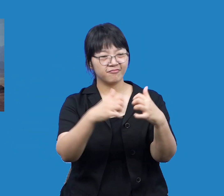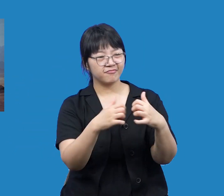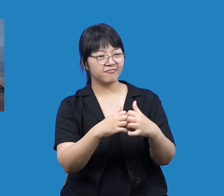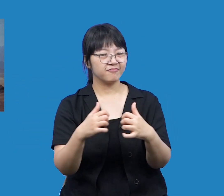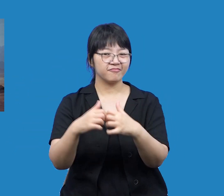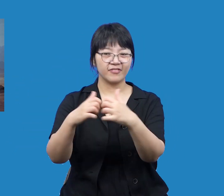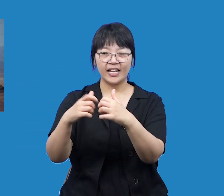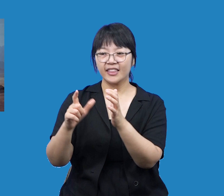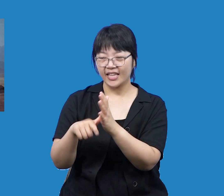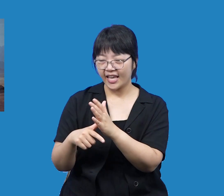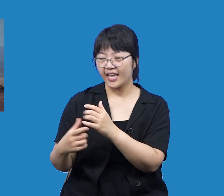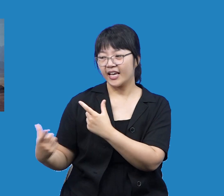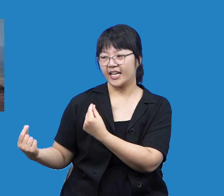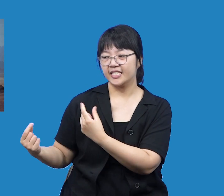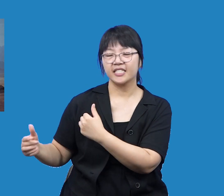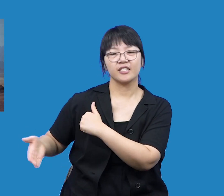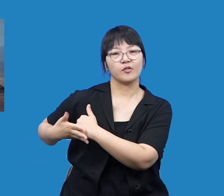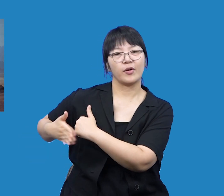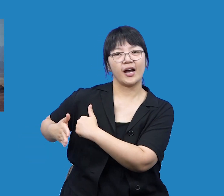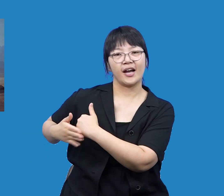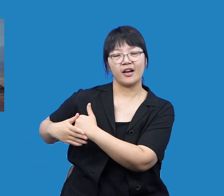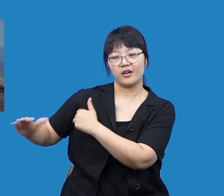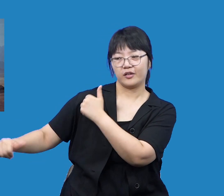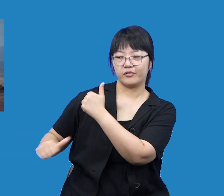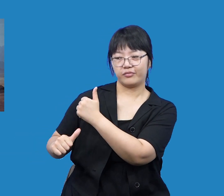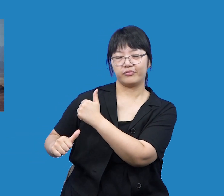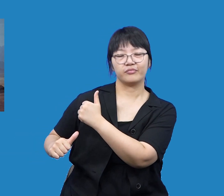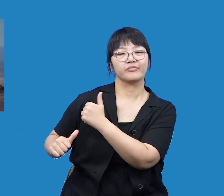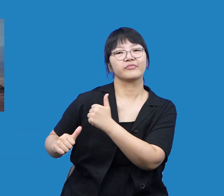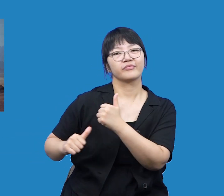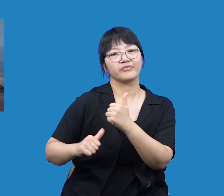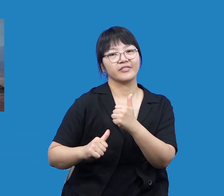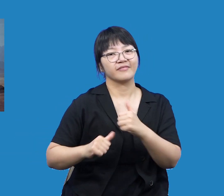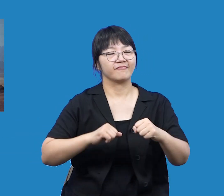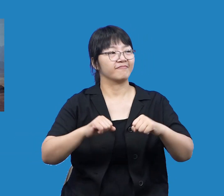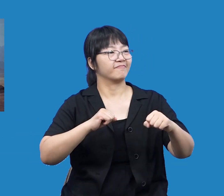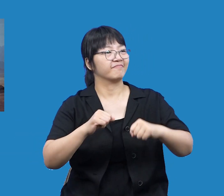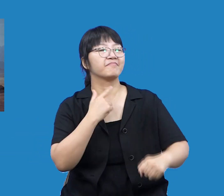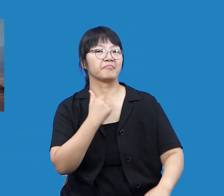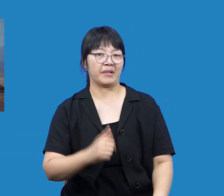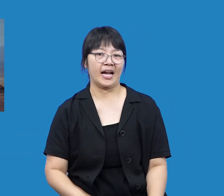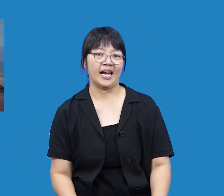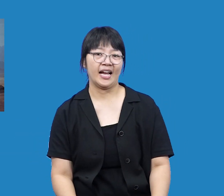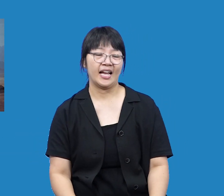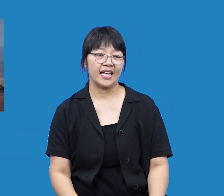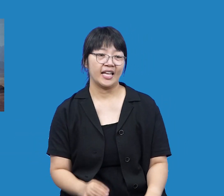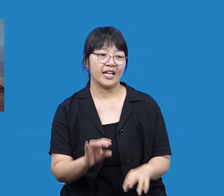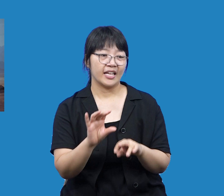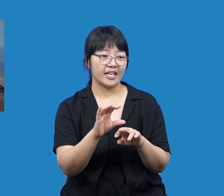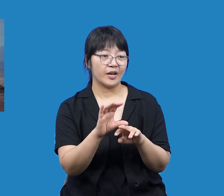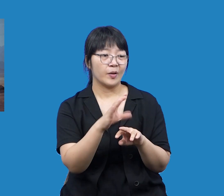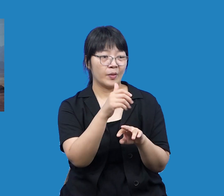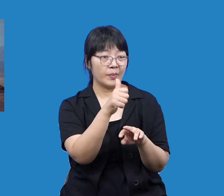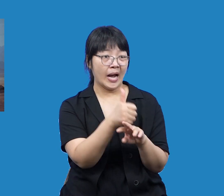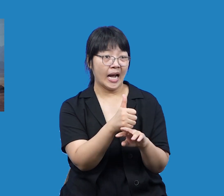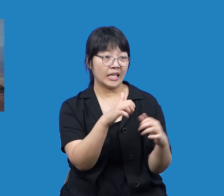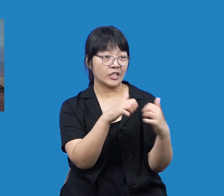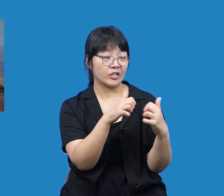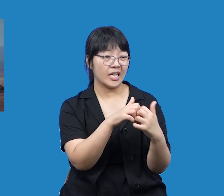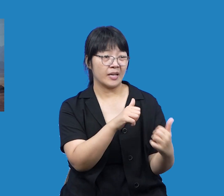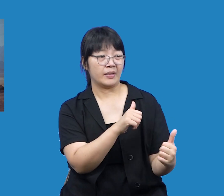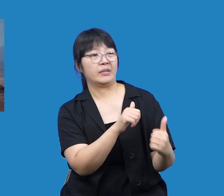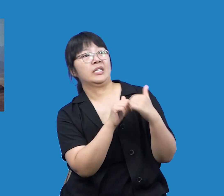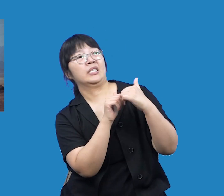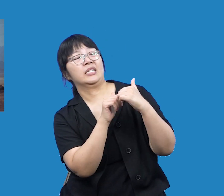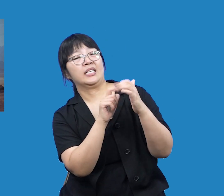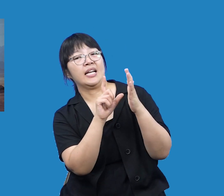휘하 참모 장군이 되었습니다. 그는 한때 알렉산더가 결정적인 전장의 위기를 당했을 때